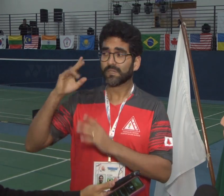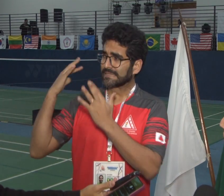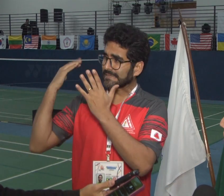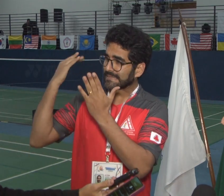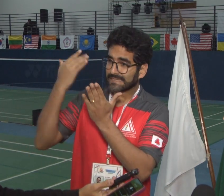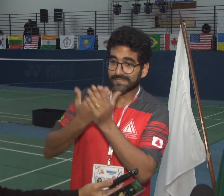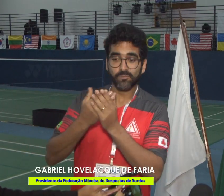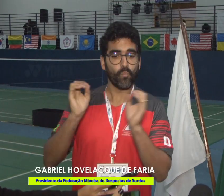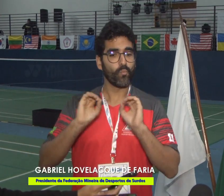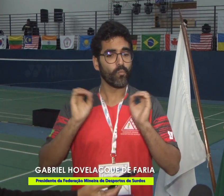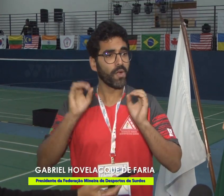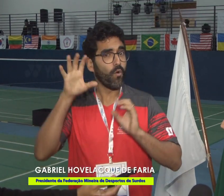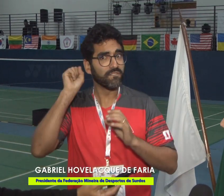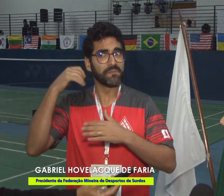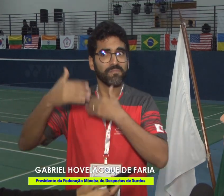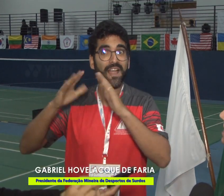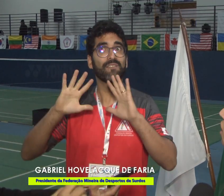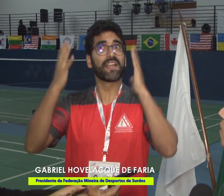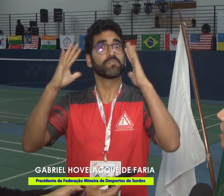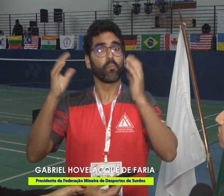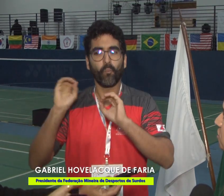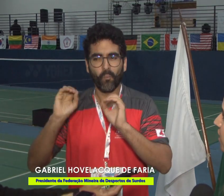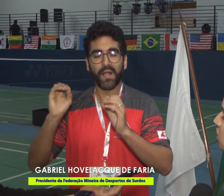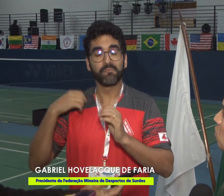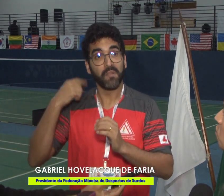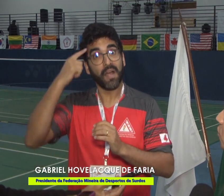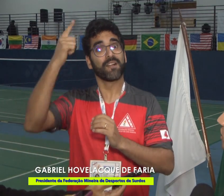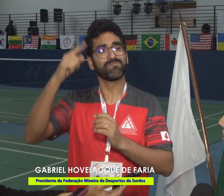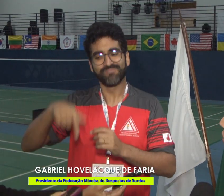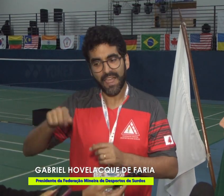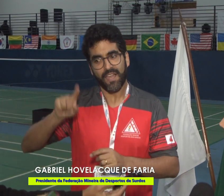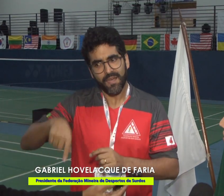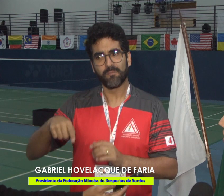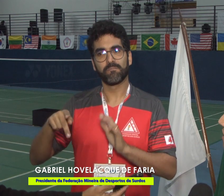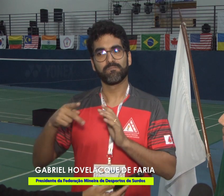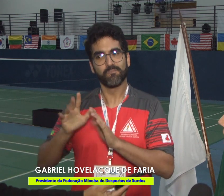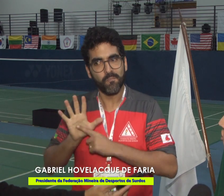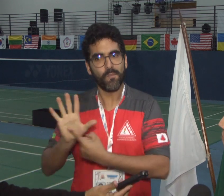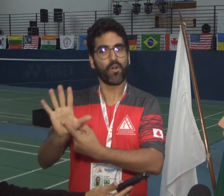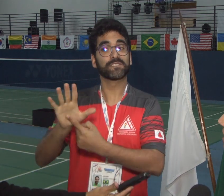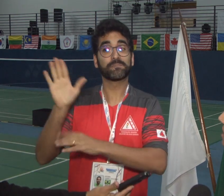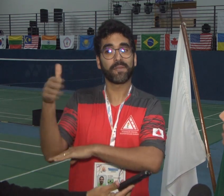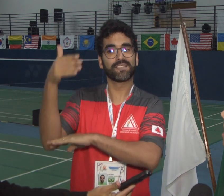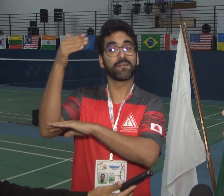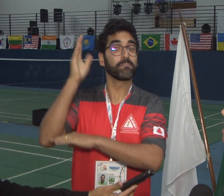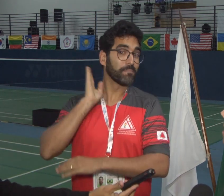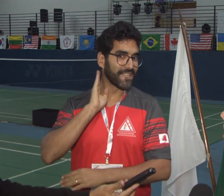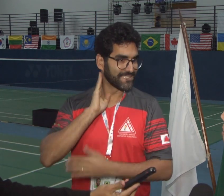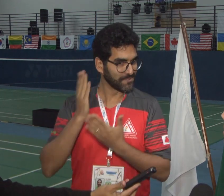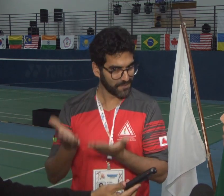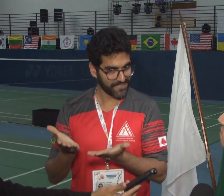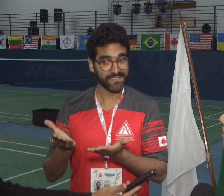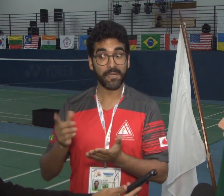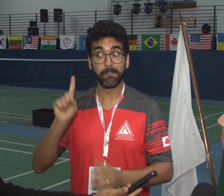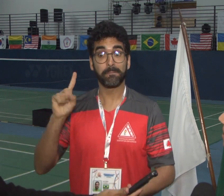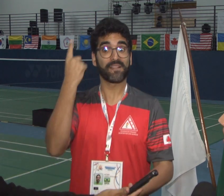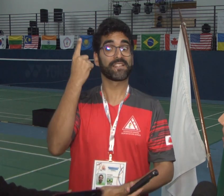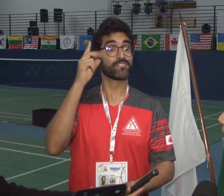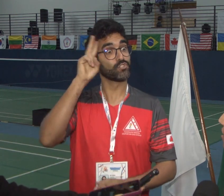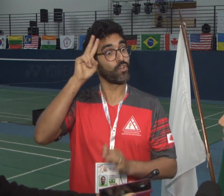orgulho enquanto morador. São anos vendo muitas competições em Parade Minas, e eu quis mostrar a bandeira da nossa